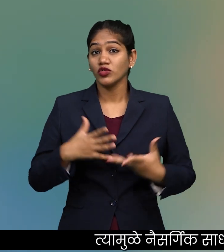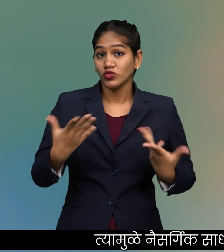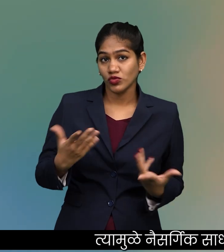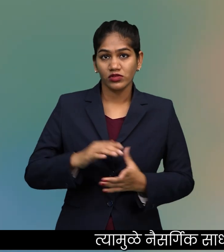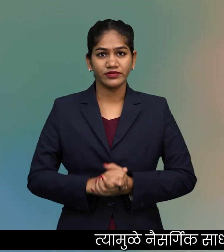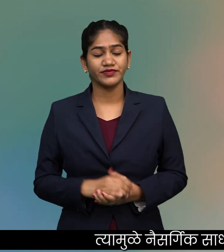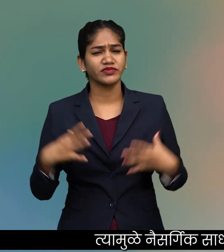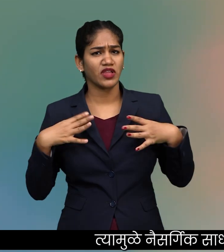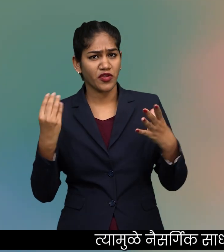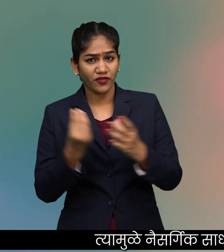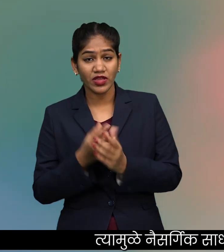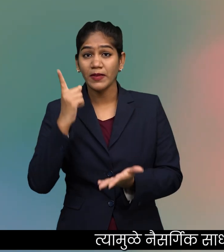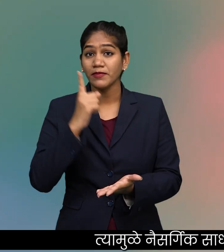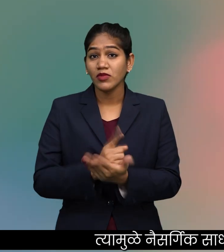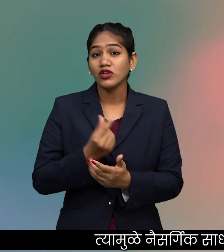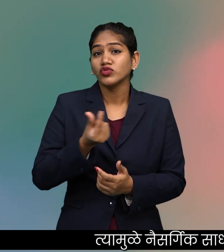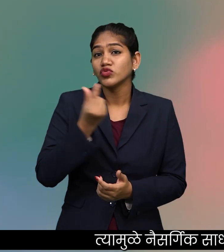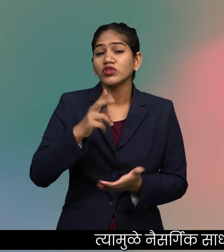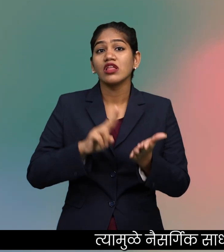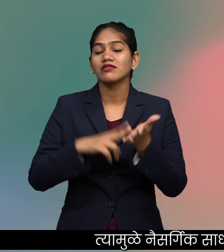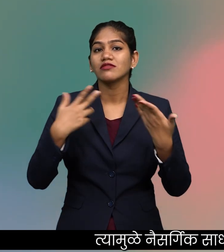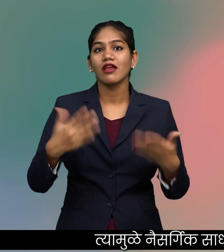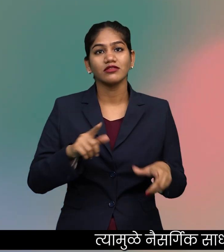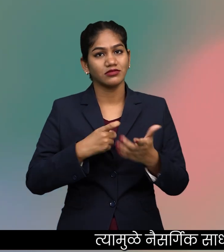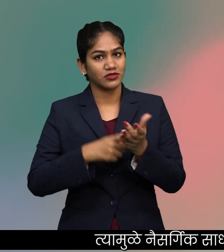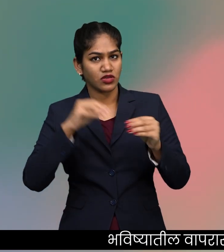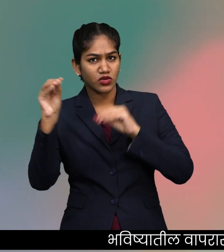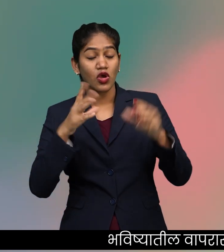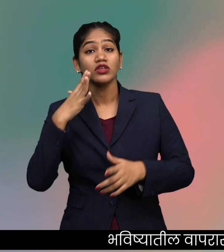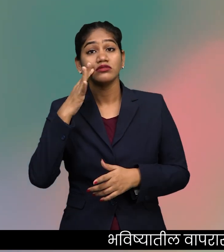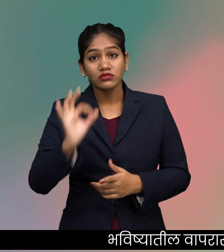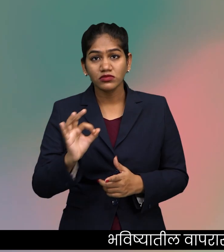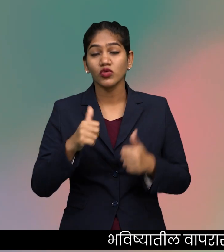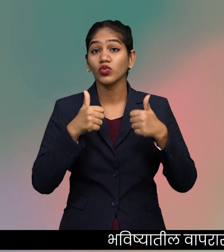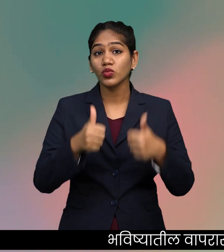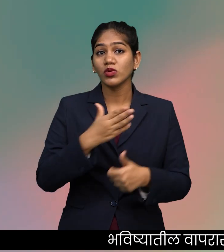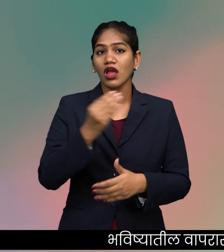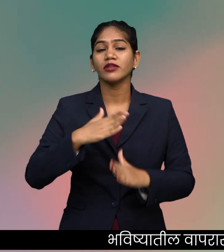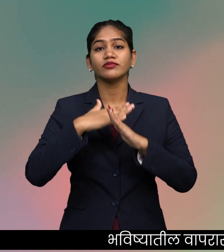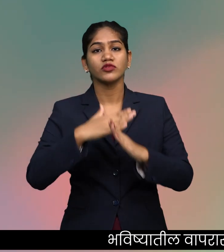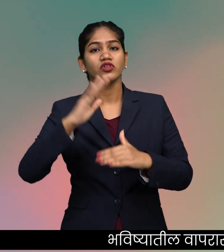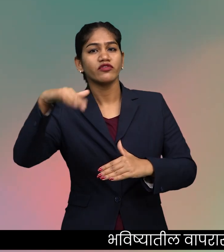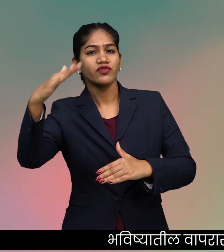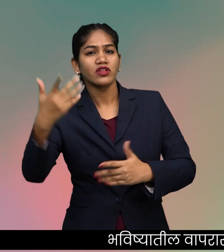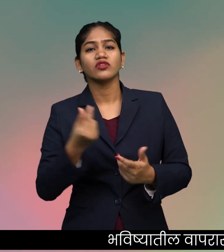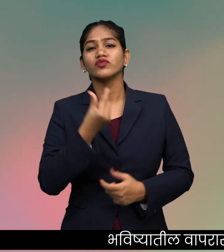त्यामुळे नैसर्गिक साधनसंपत्तीचा विवेकाने वापर करून भविष्यातील वापरासाठी त्यांचे संरक्षण केले